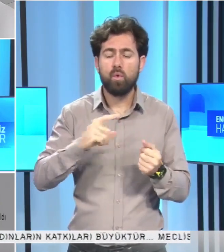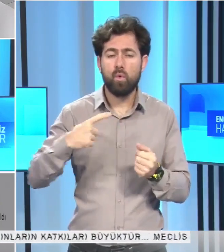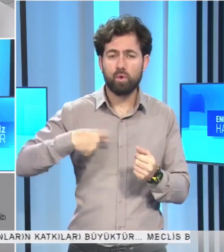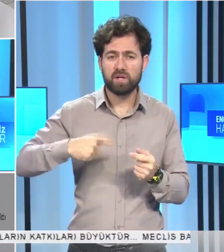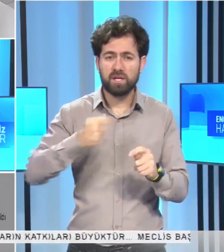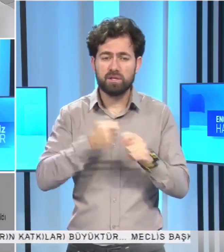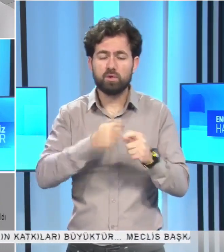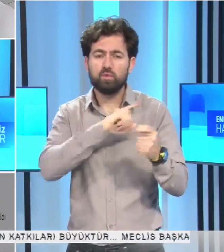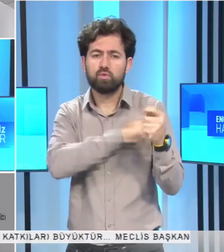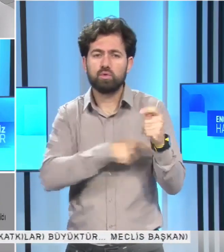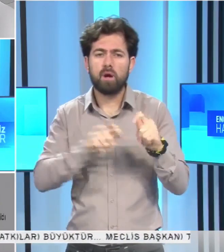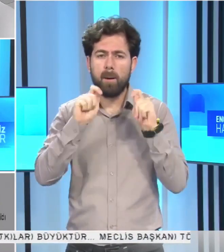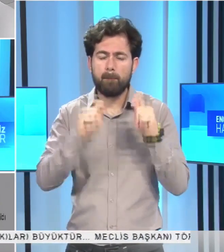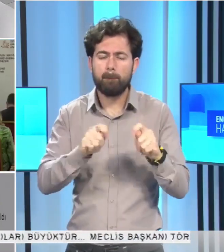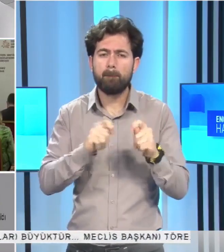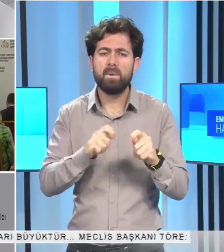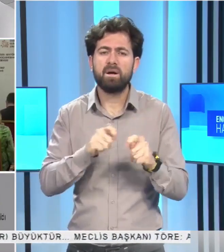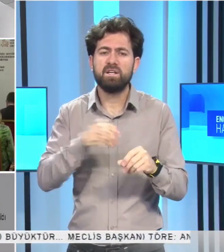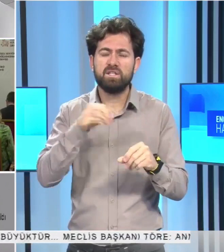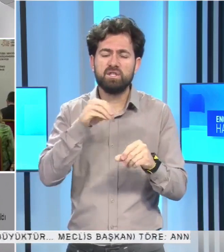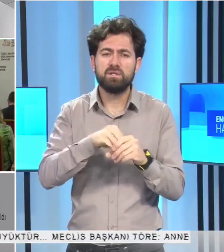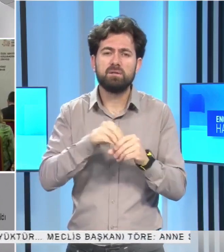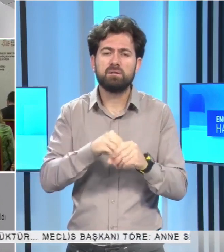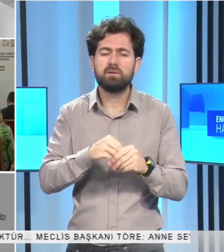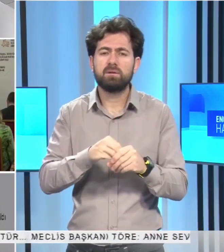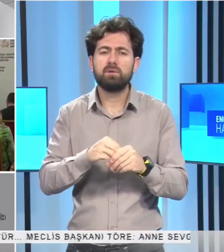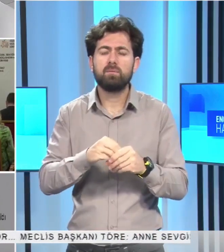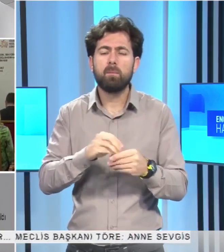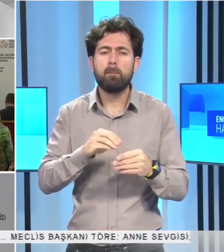güçlendirme zirvesinde masaya yatırıldı.